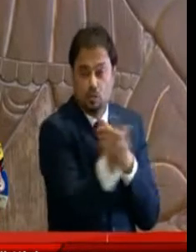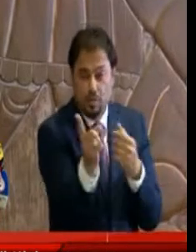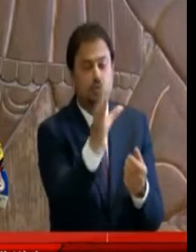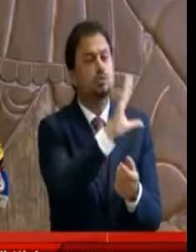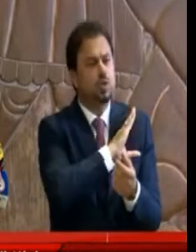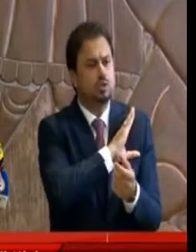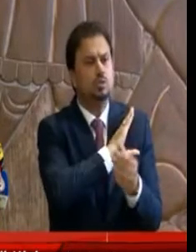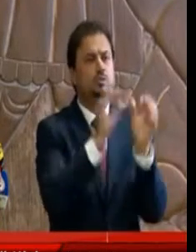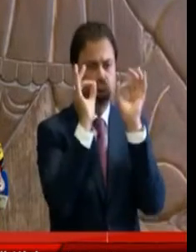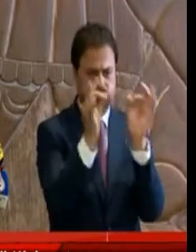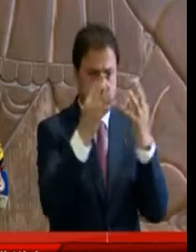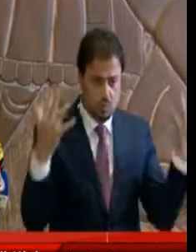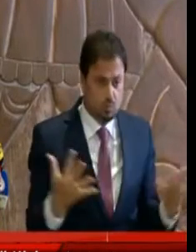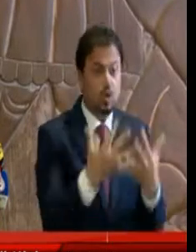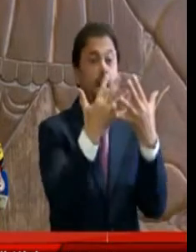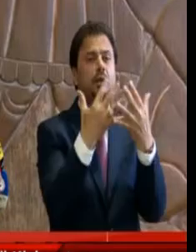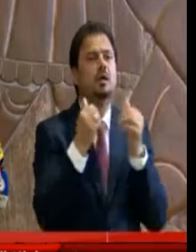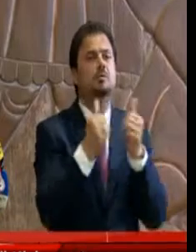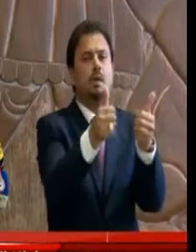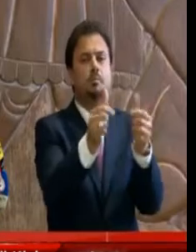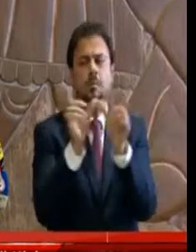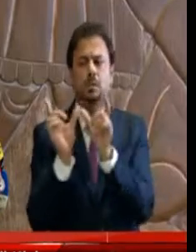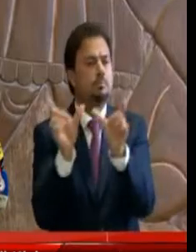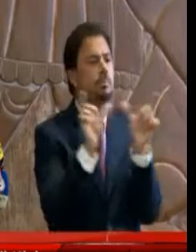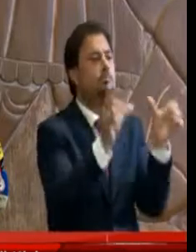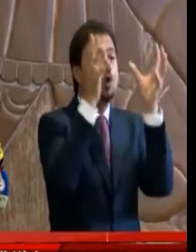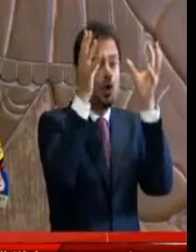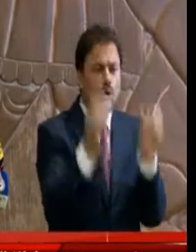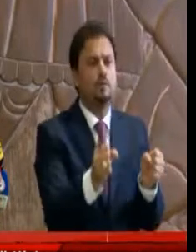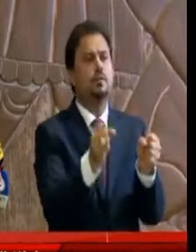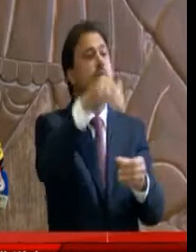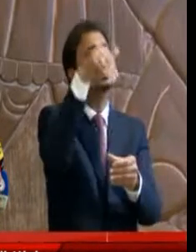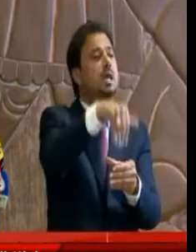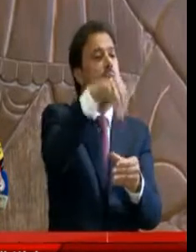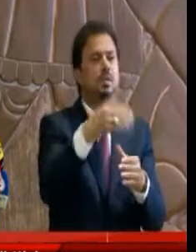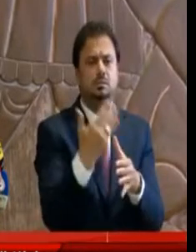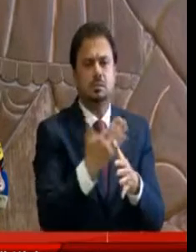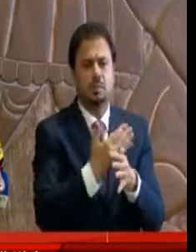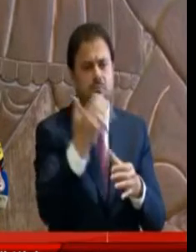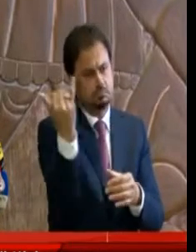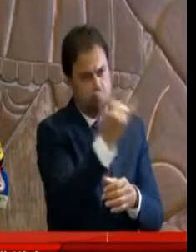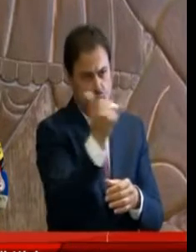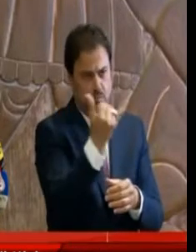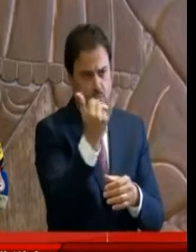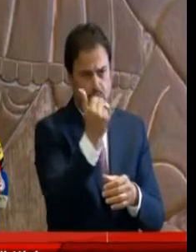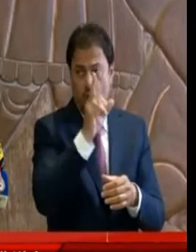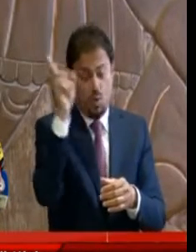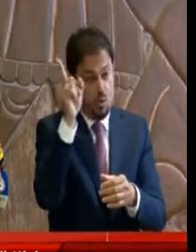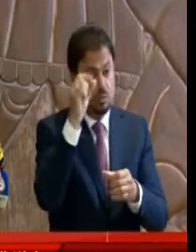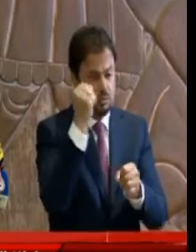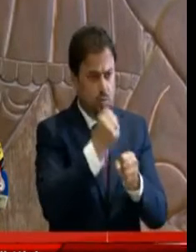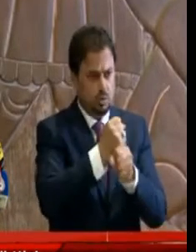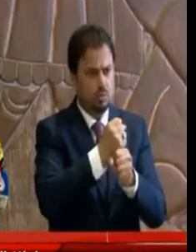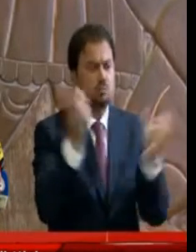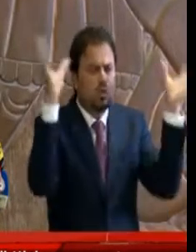القطاعات والوحدات التي اشتركت في تامين حمايه الانتخابات كانت قطاعات تعمل